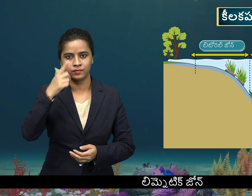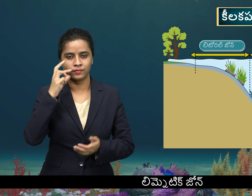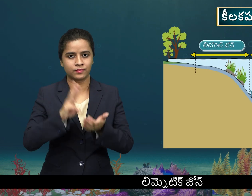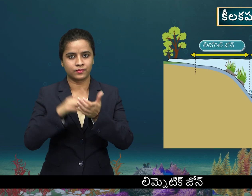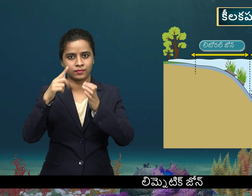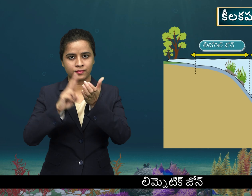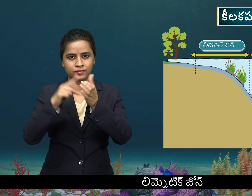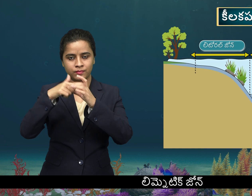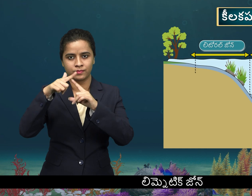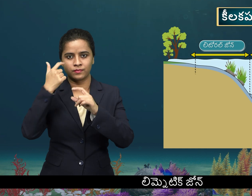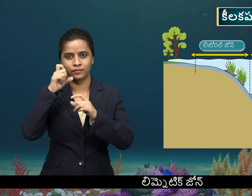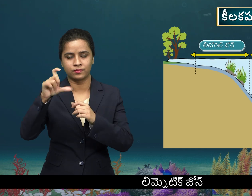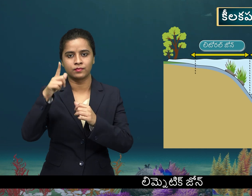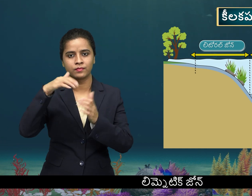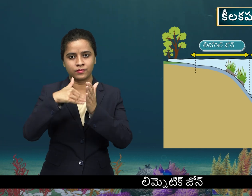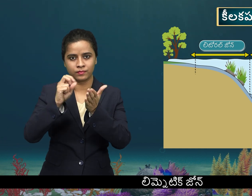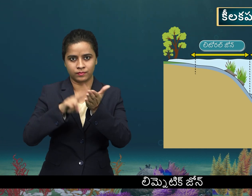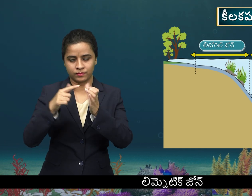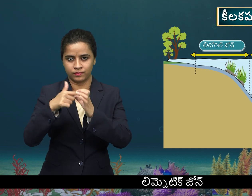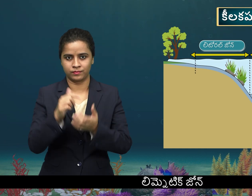లిమ్నాటిక్ జోన్,